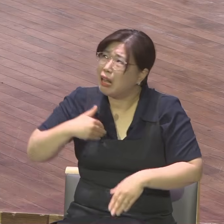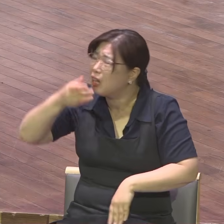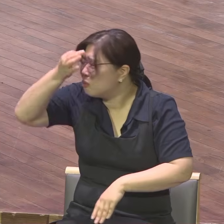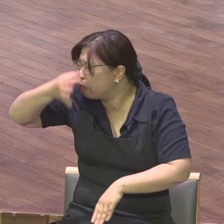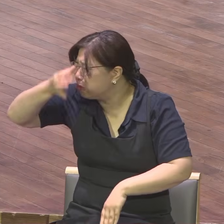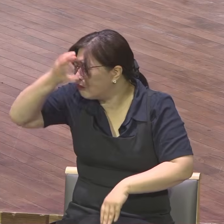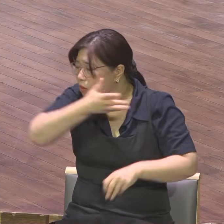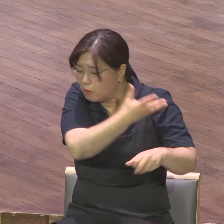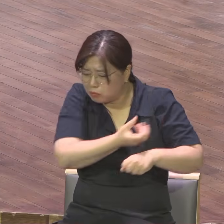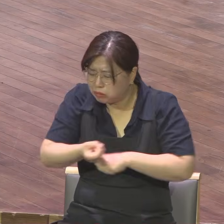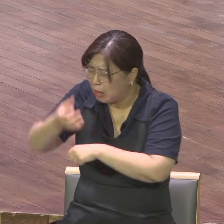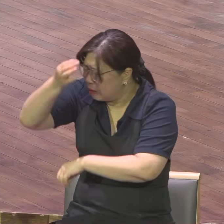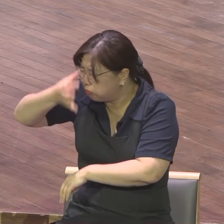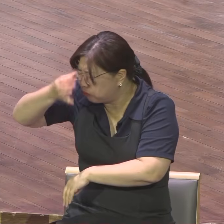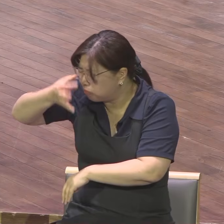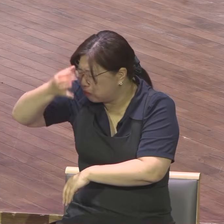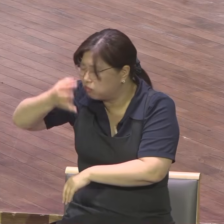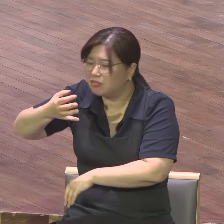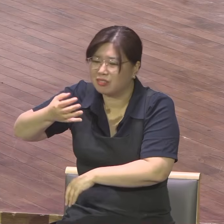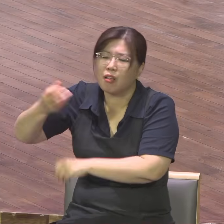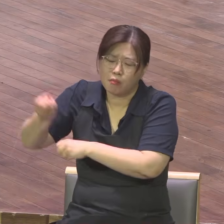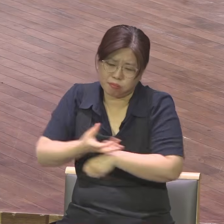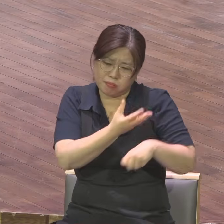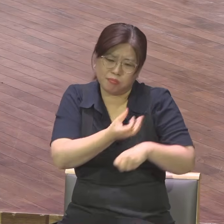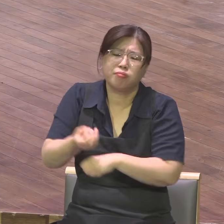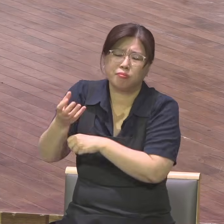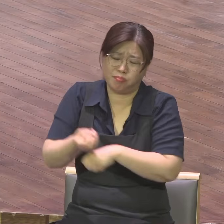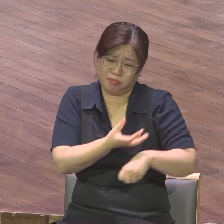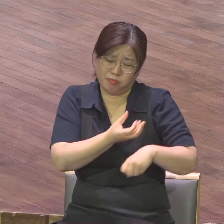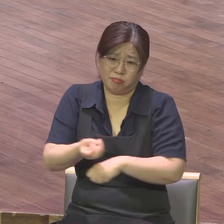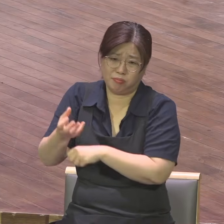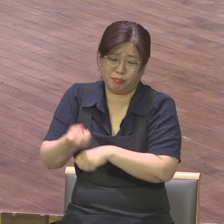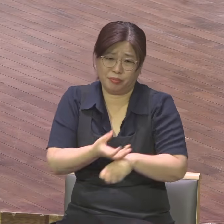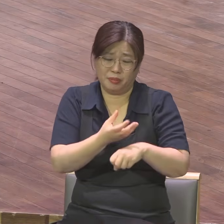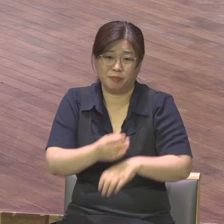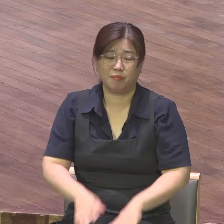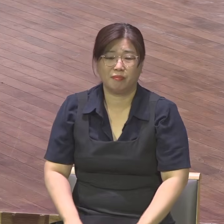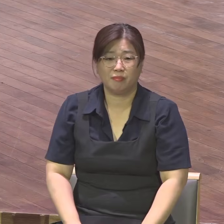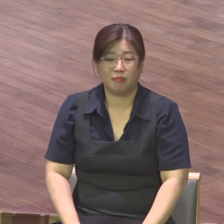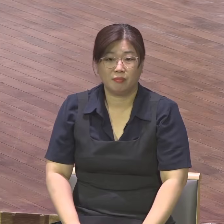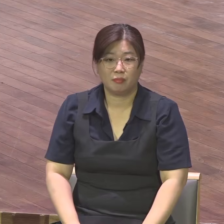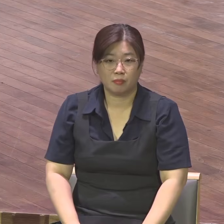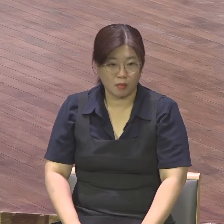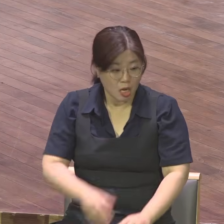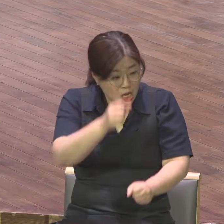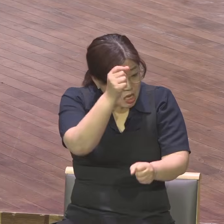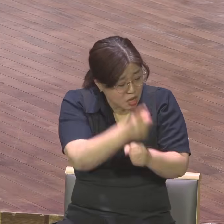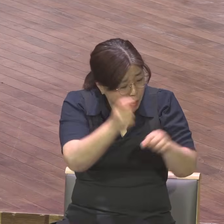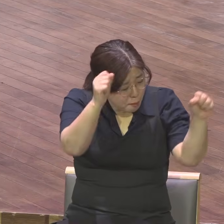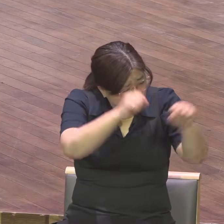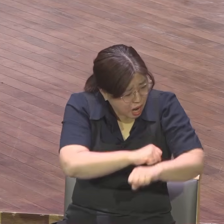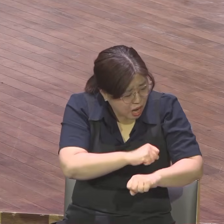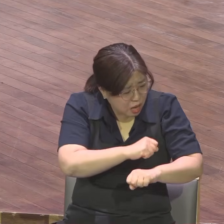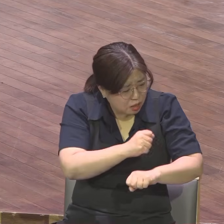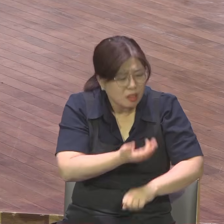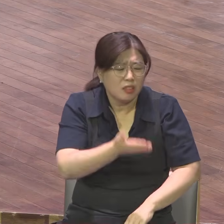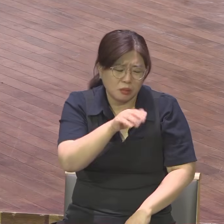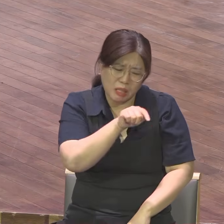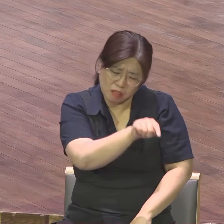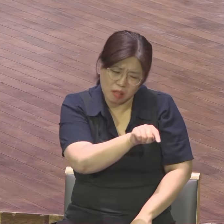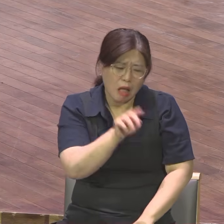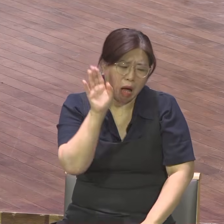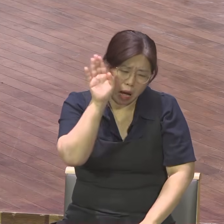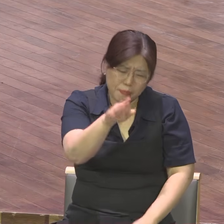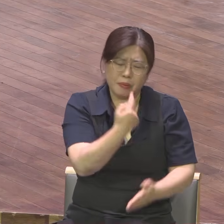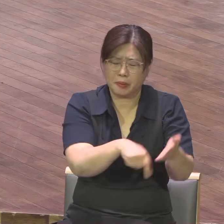그는 끝까지 선지자로서의 자신의 위치를 지켰습니다. 이미 멸망을 받았지만은 그 상태에서 끝난 것이